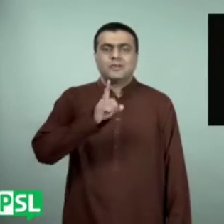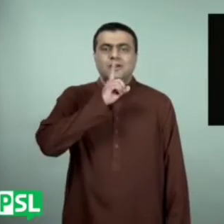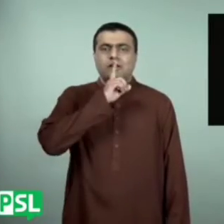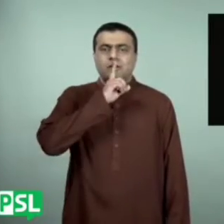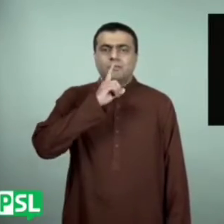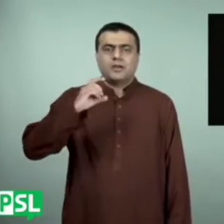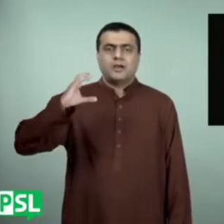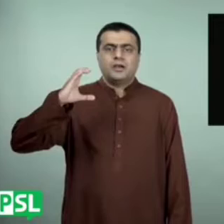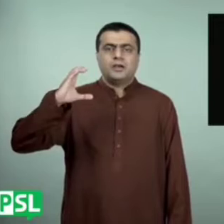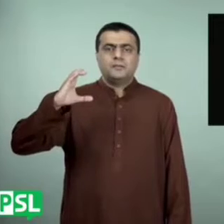ہاٹ کپس,